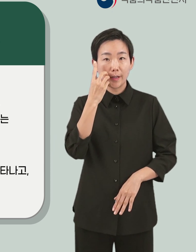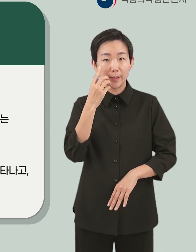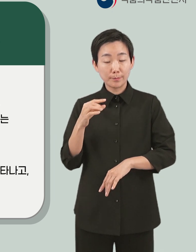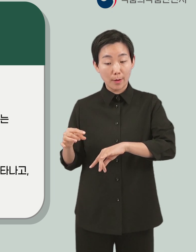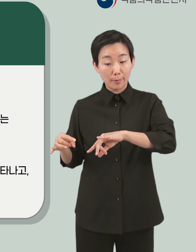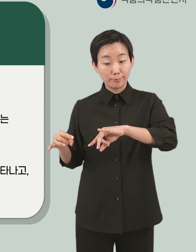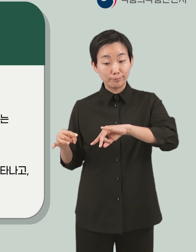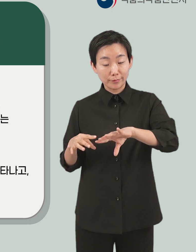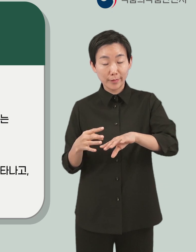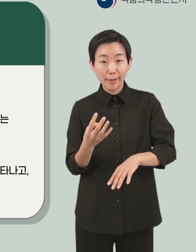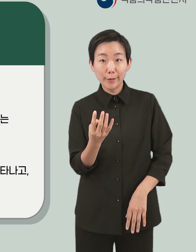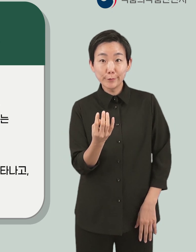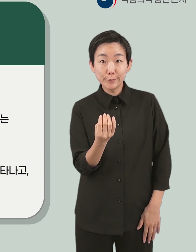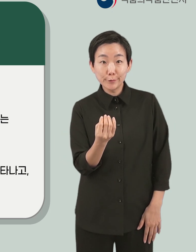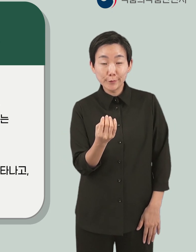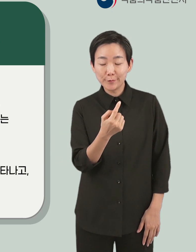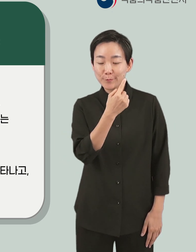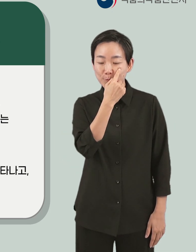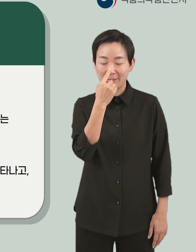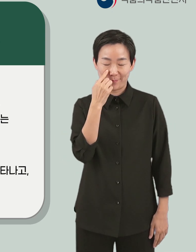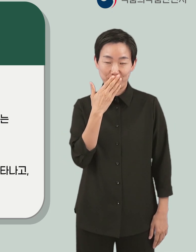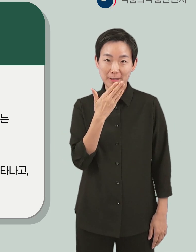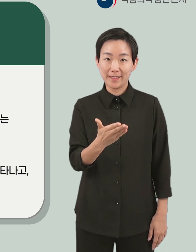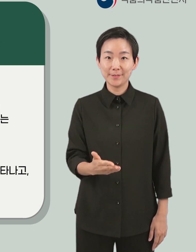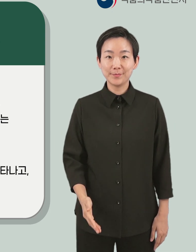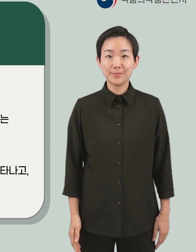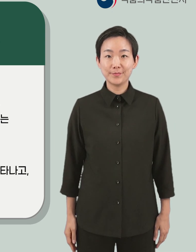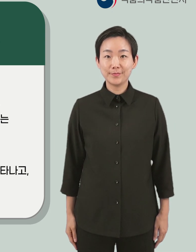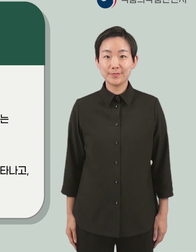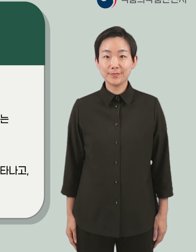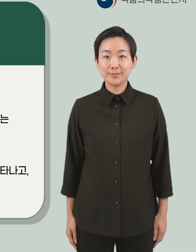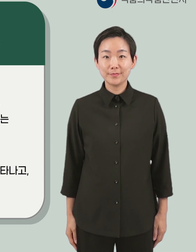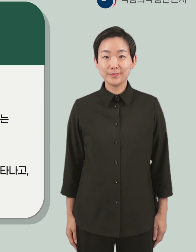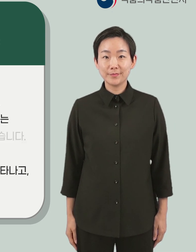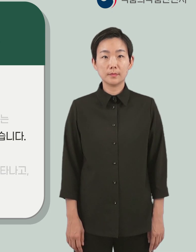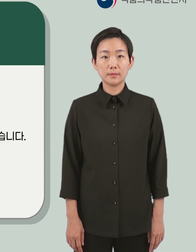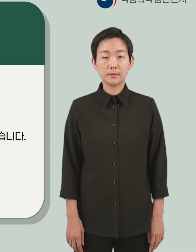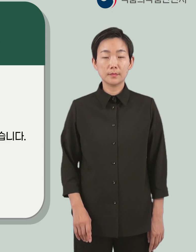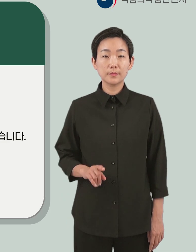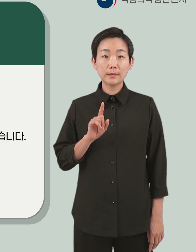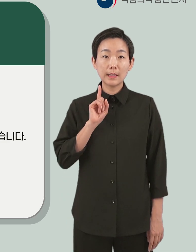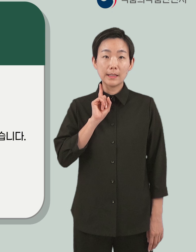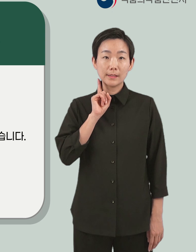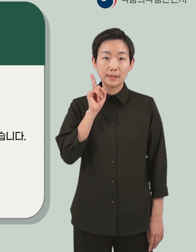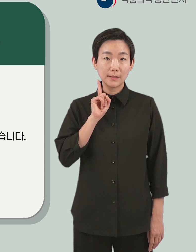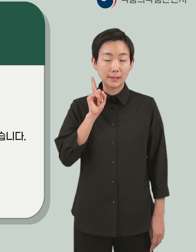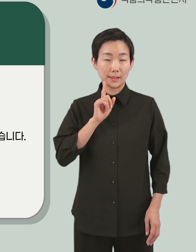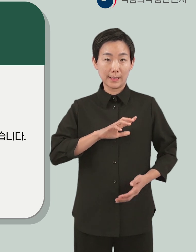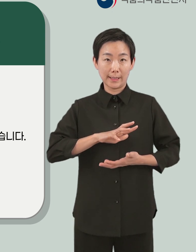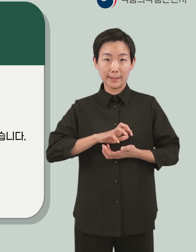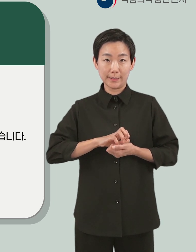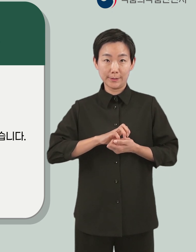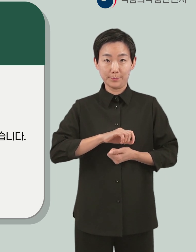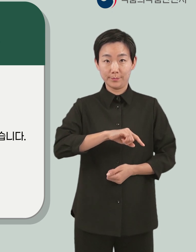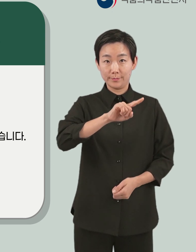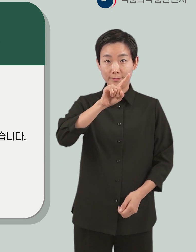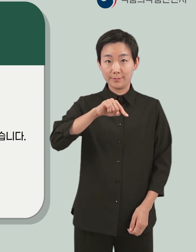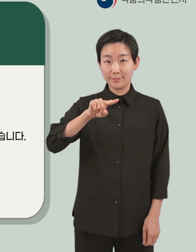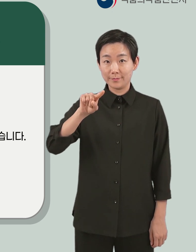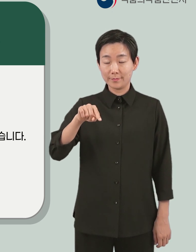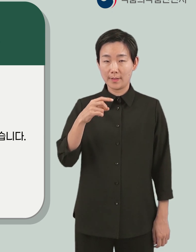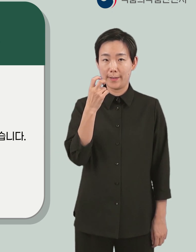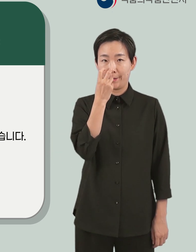화면이 나타나고 측정이 완료되면 수치를 확인할 수 있습니다. 혈압과 심전도 동시